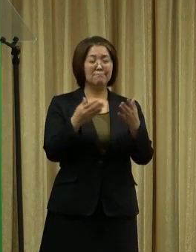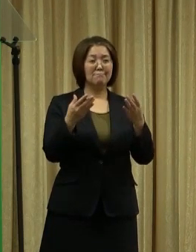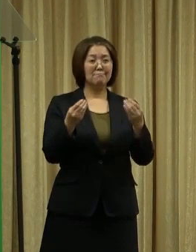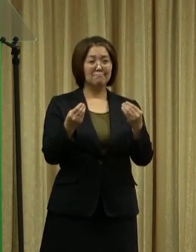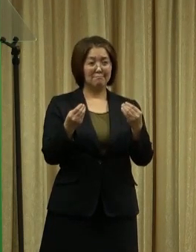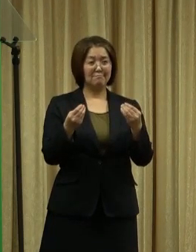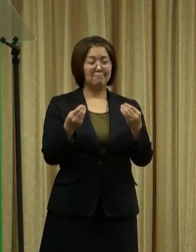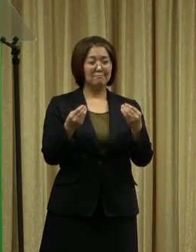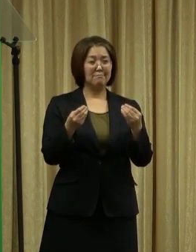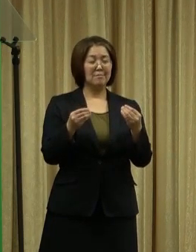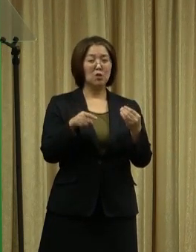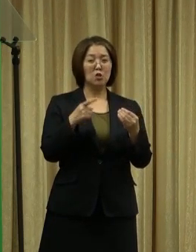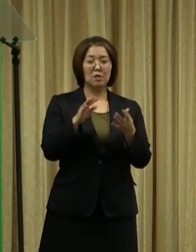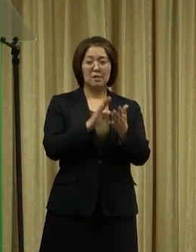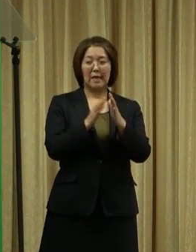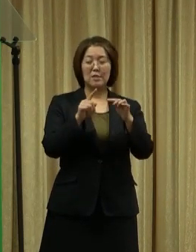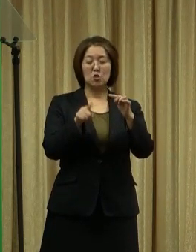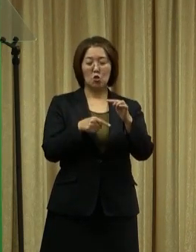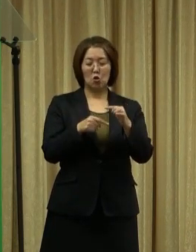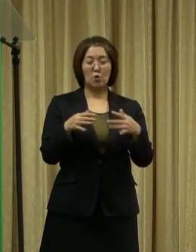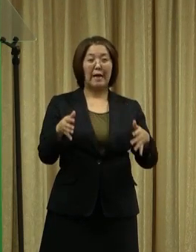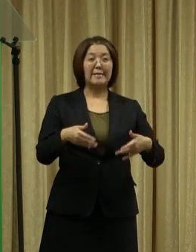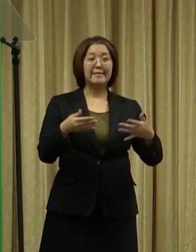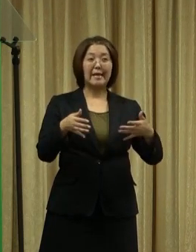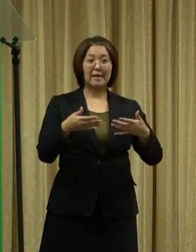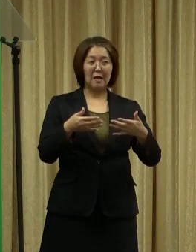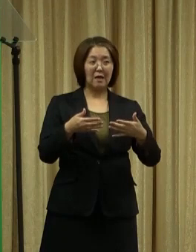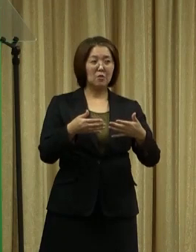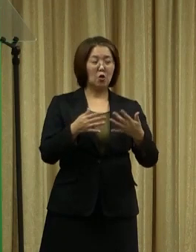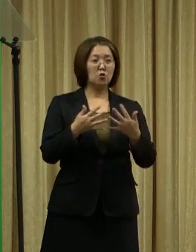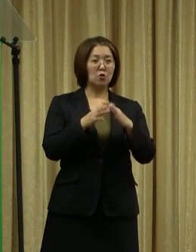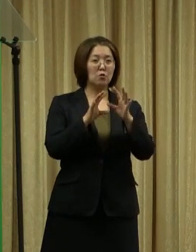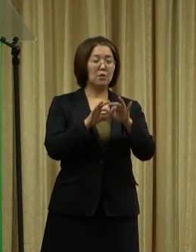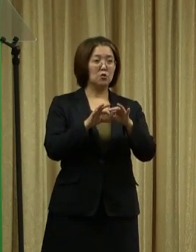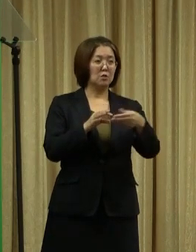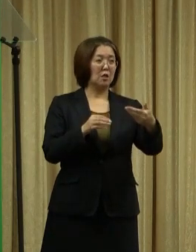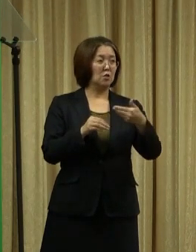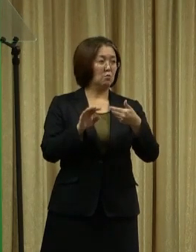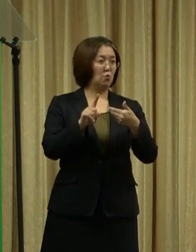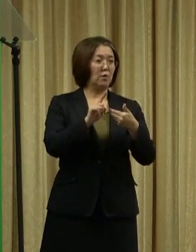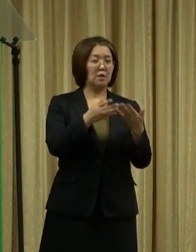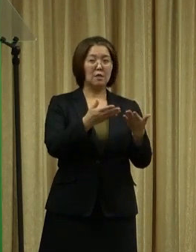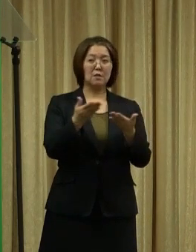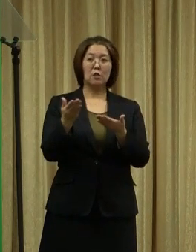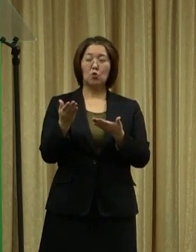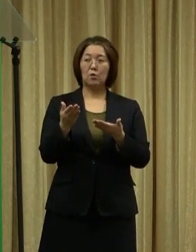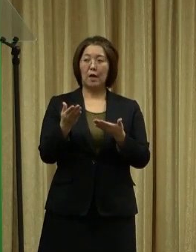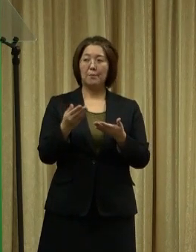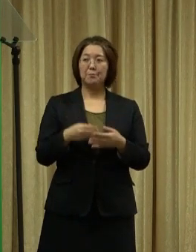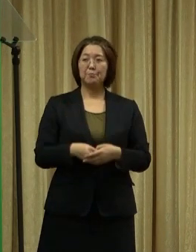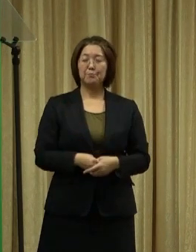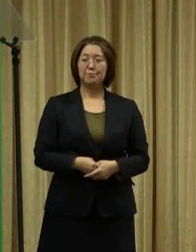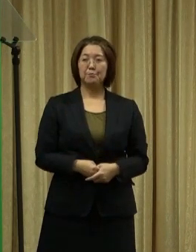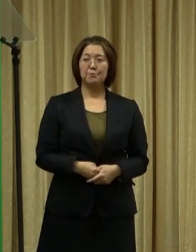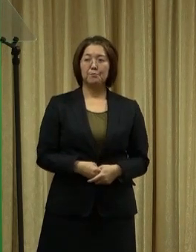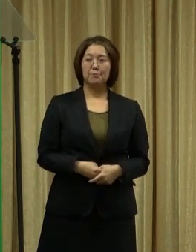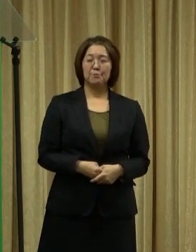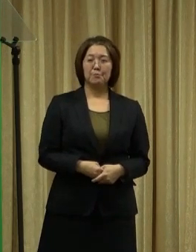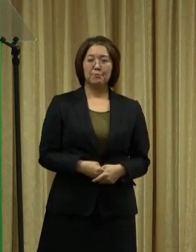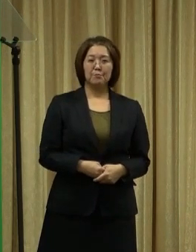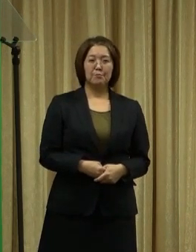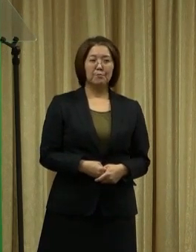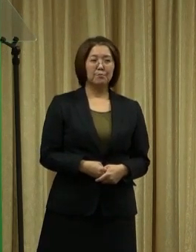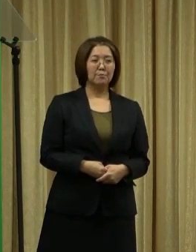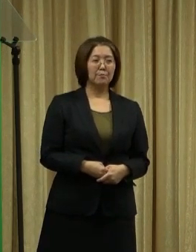させていただいて、次県庁活性化の取り組みについてもしご質問がある方いらっしゃればお受けしたいと思いますが、いかがでしょうか。